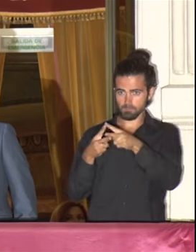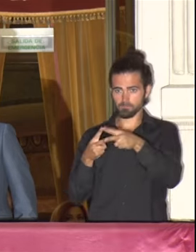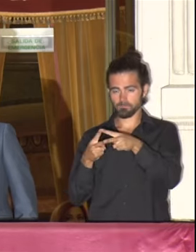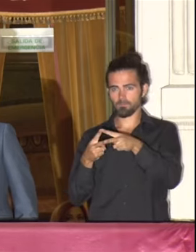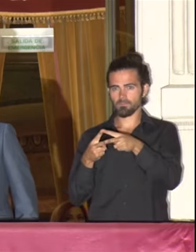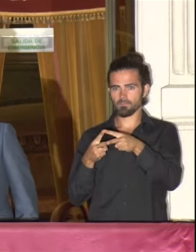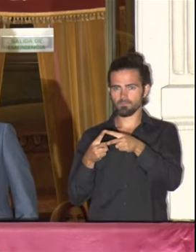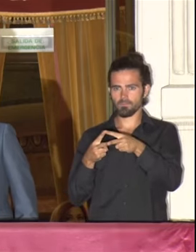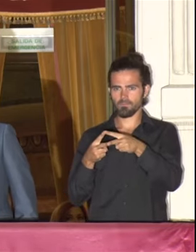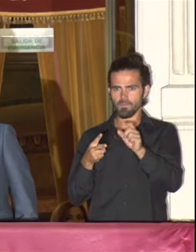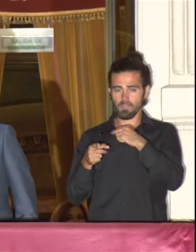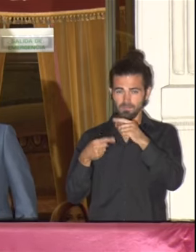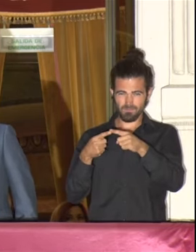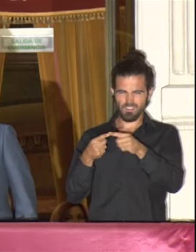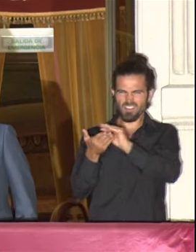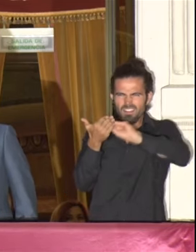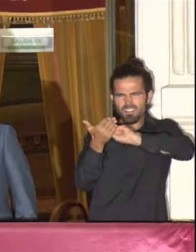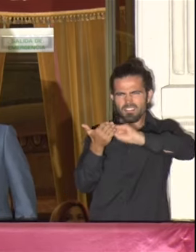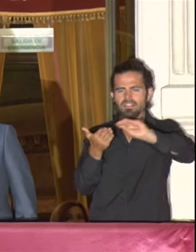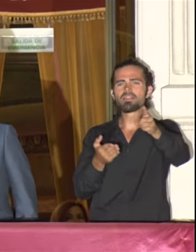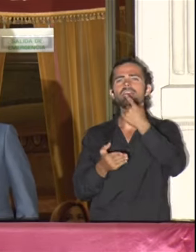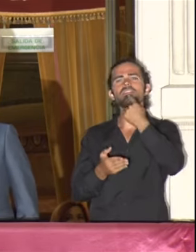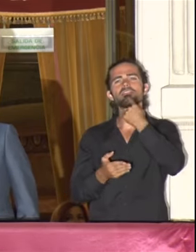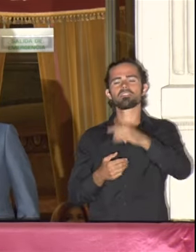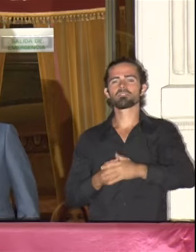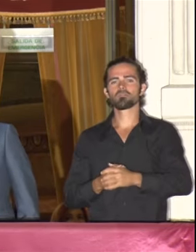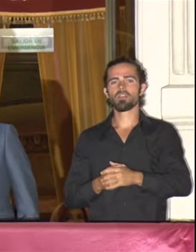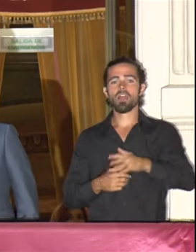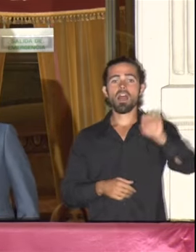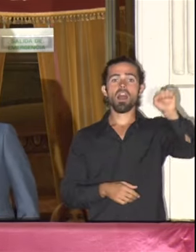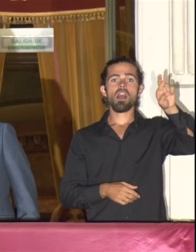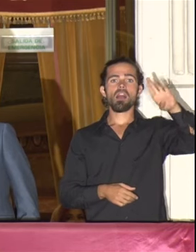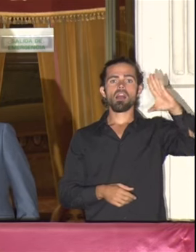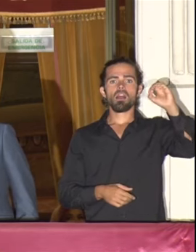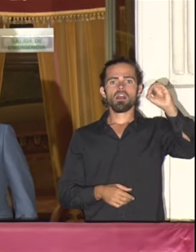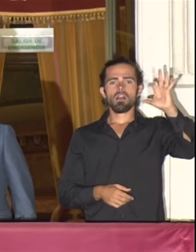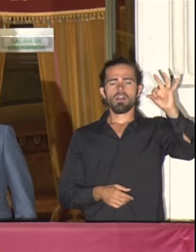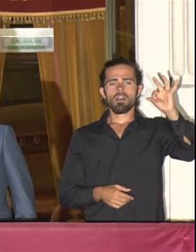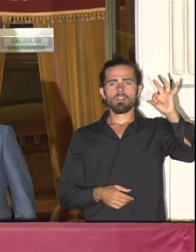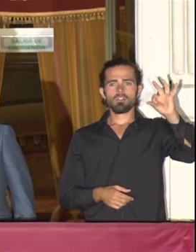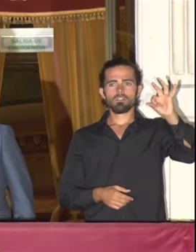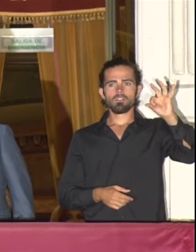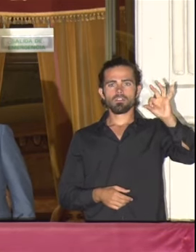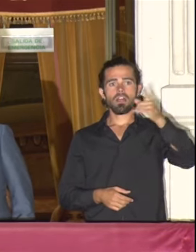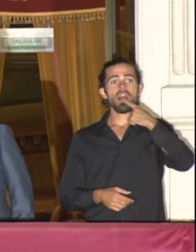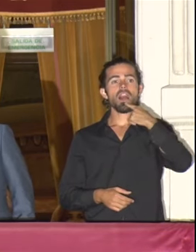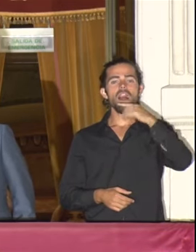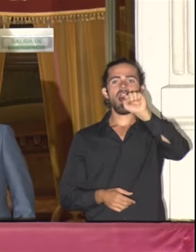y que llevan una leyenda que dice: me hizo arcos en Albacete entonces escribía